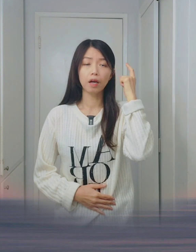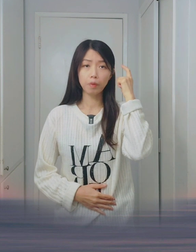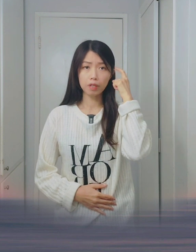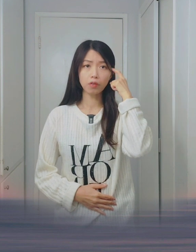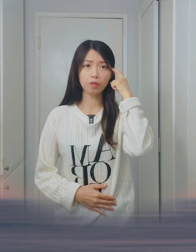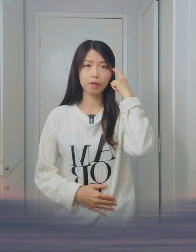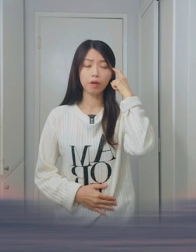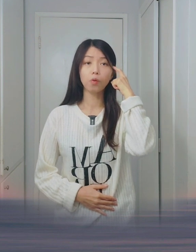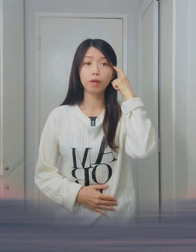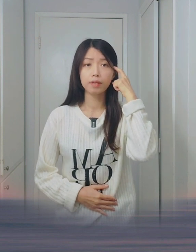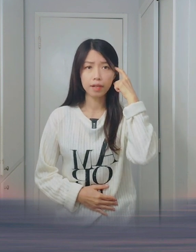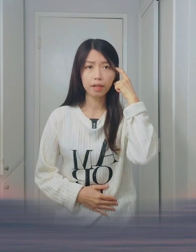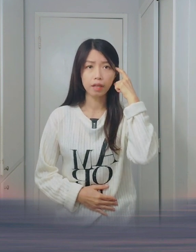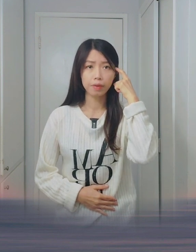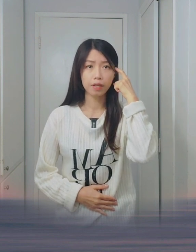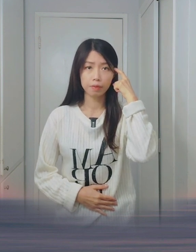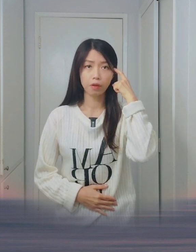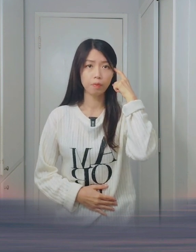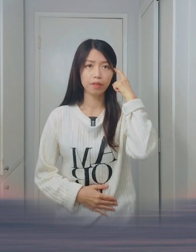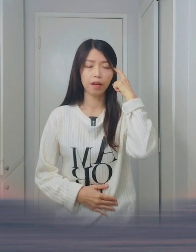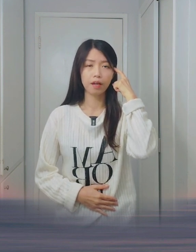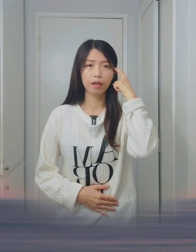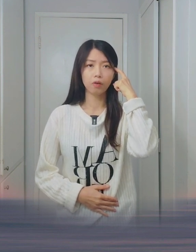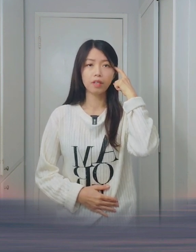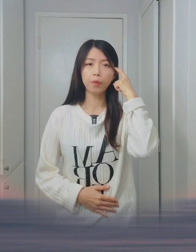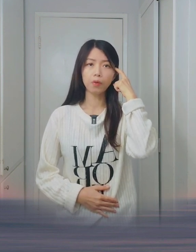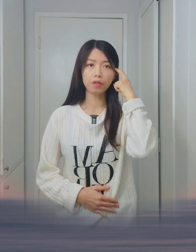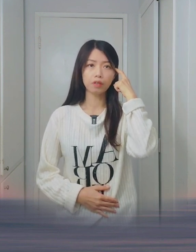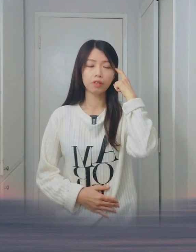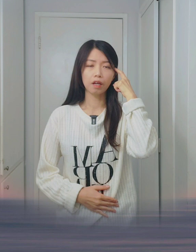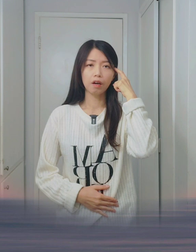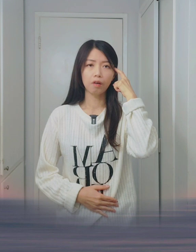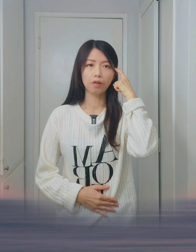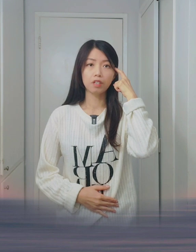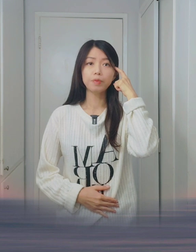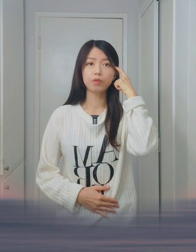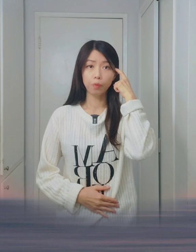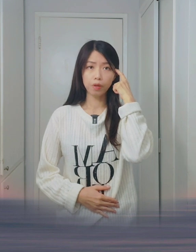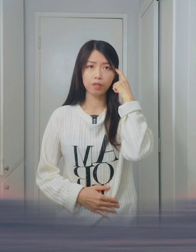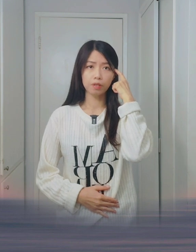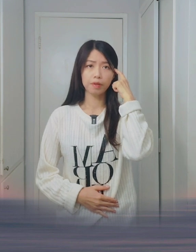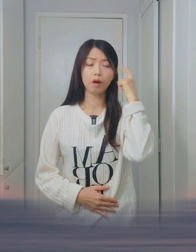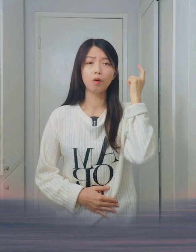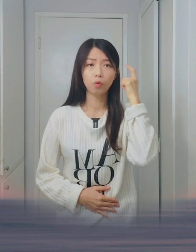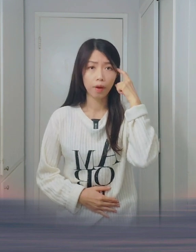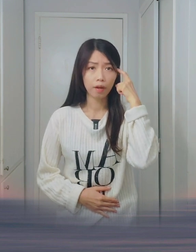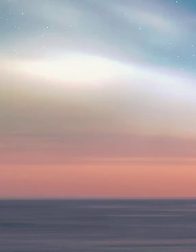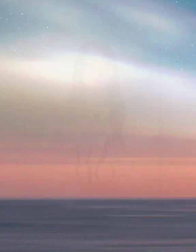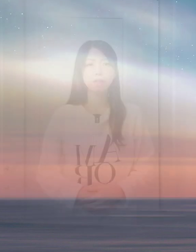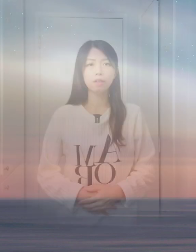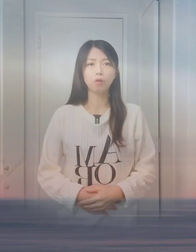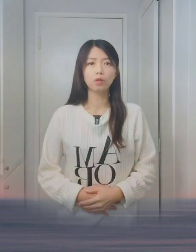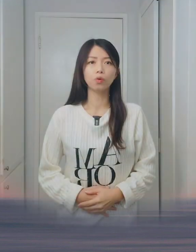관자놀이에 한번 찍어 주시면서 고개를 살짝 내미시면 됩니다. 이때 표정은 의문스러운 표정을 지으시면서